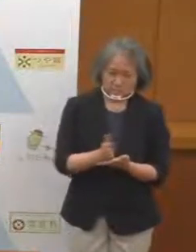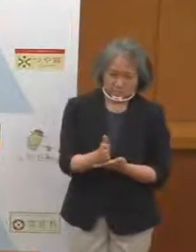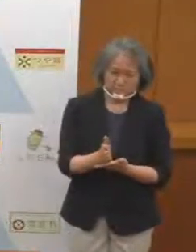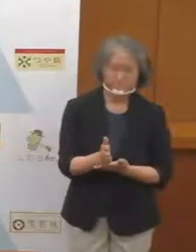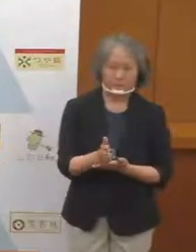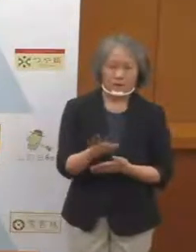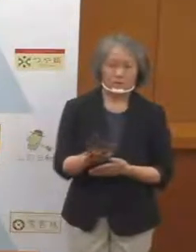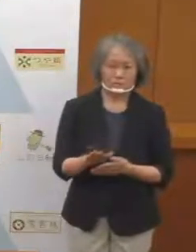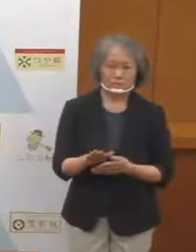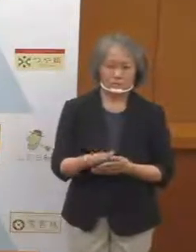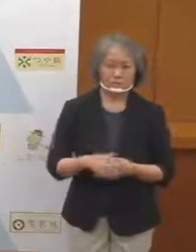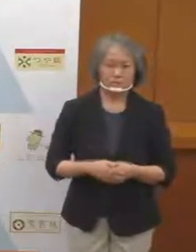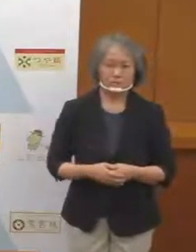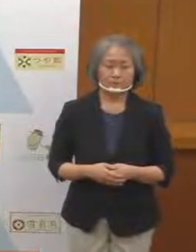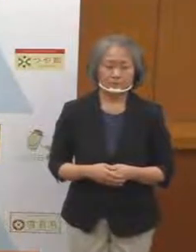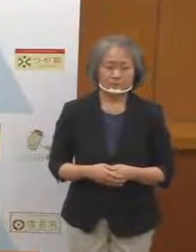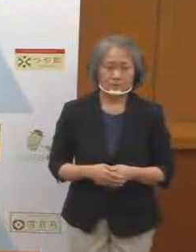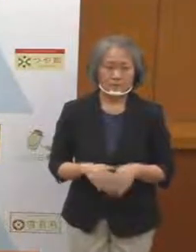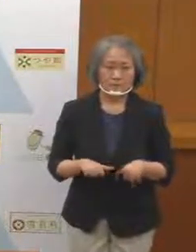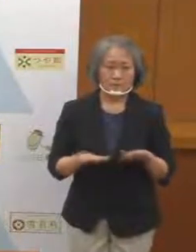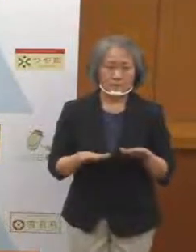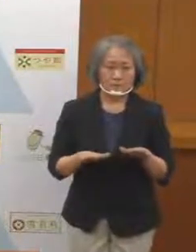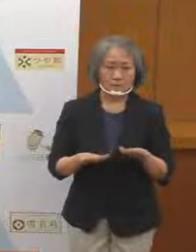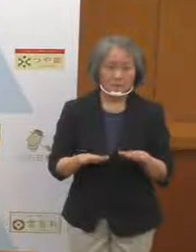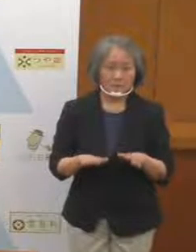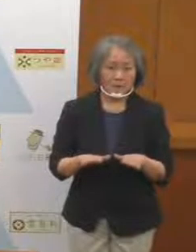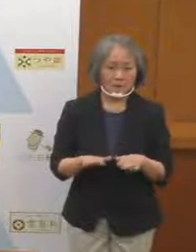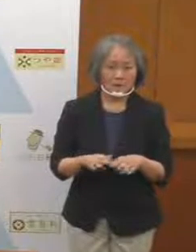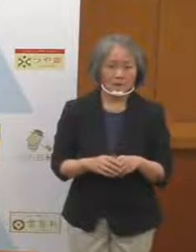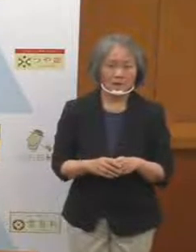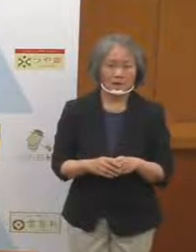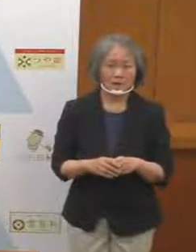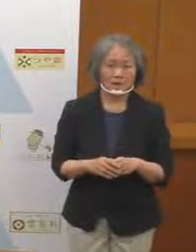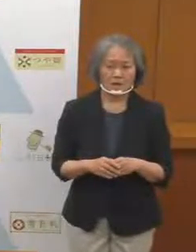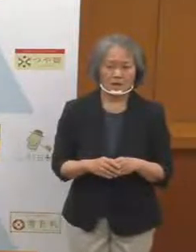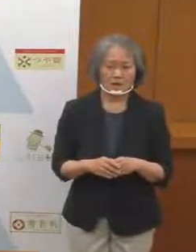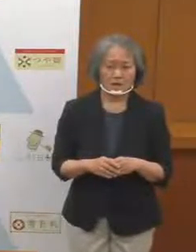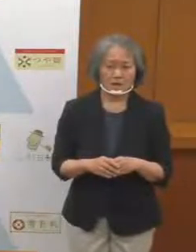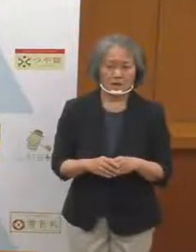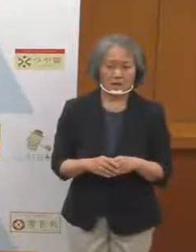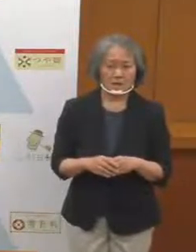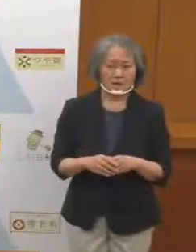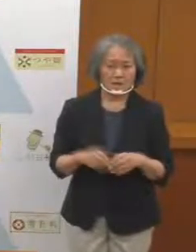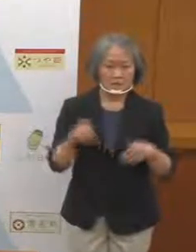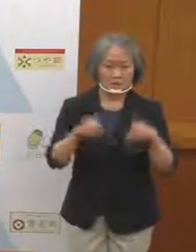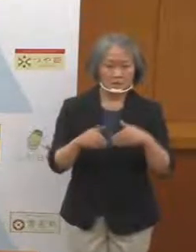あの今は本当に昨日の今日でありますので